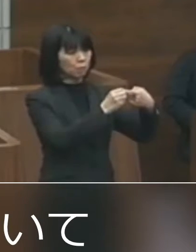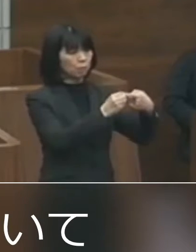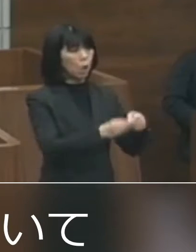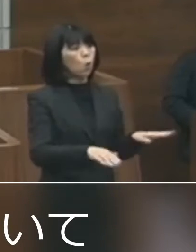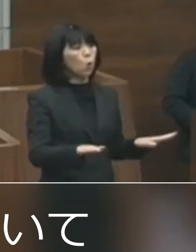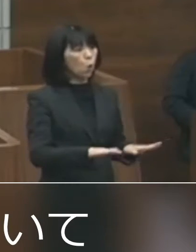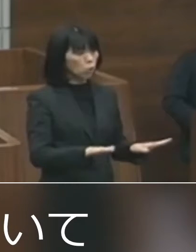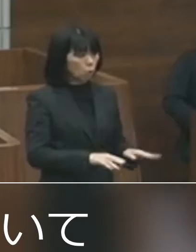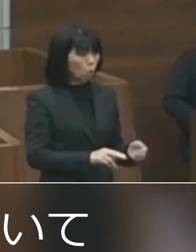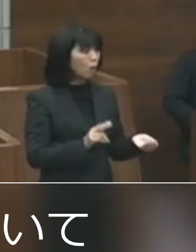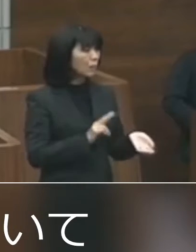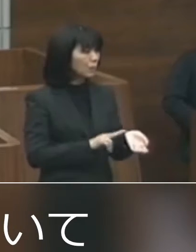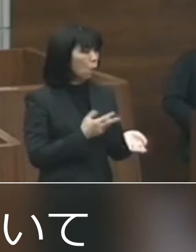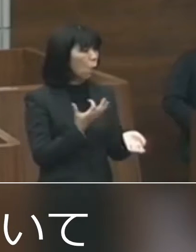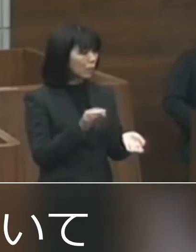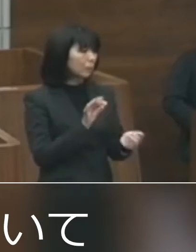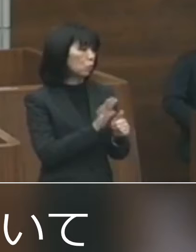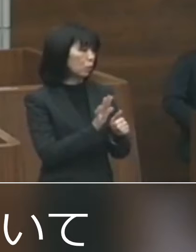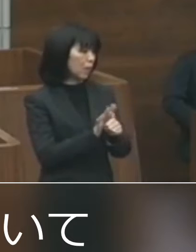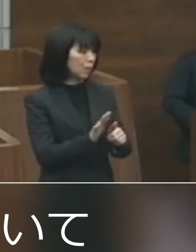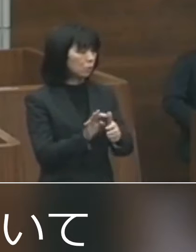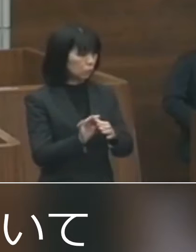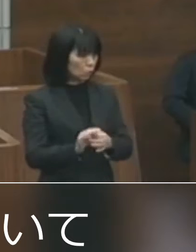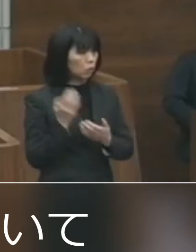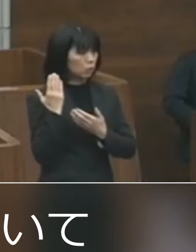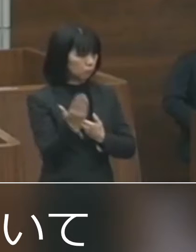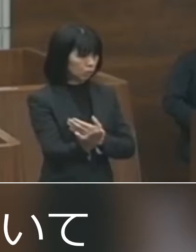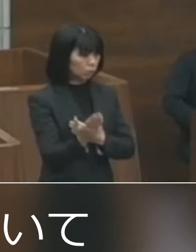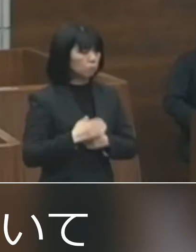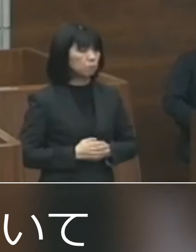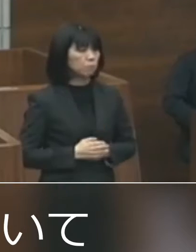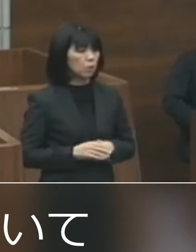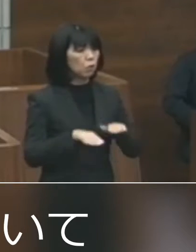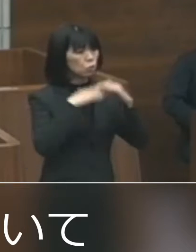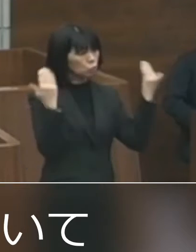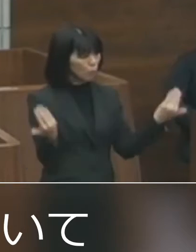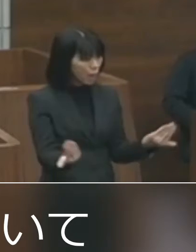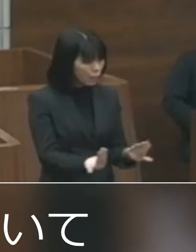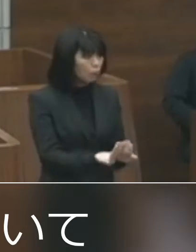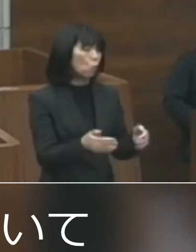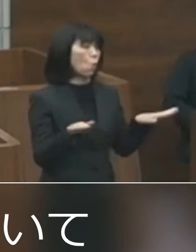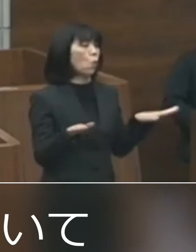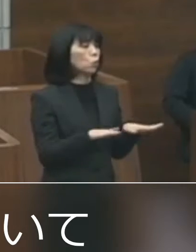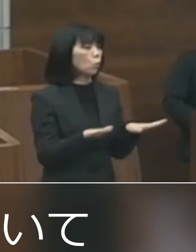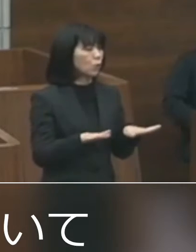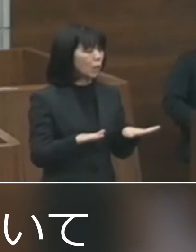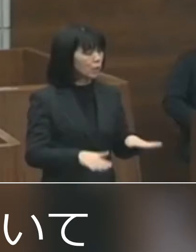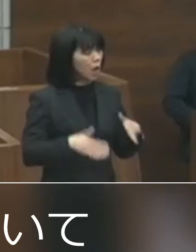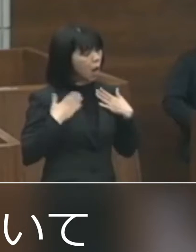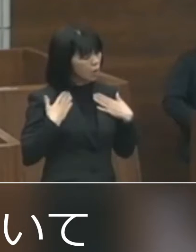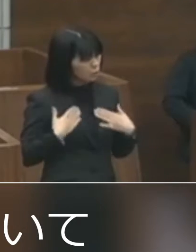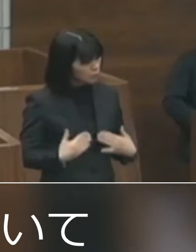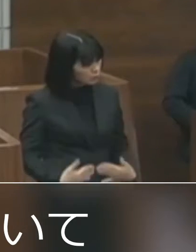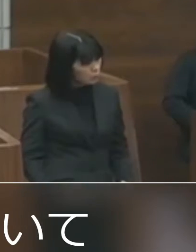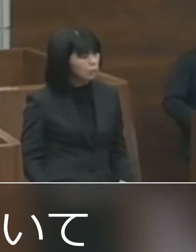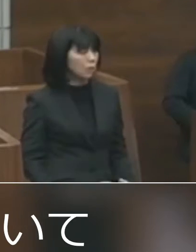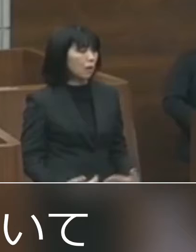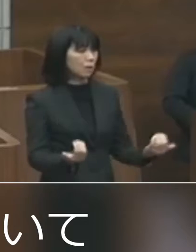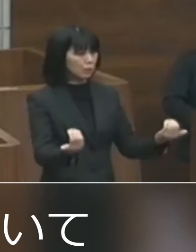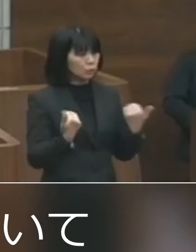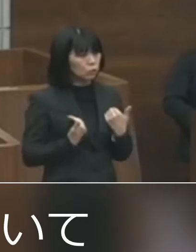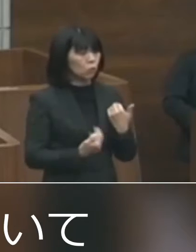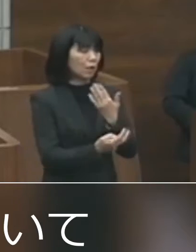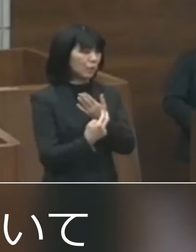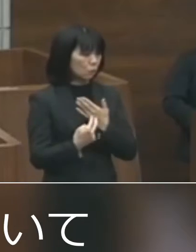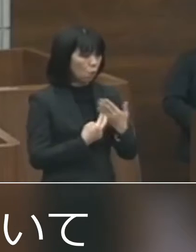子ども医療費助成についてお聞きいたします。すべての子どもたちが安心して必要な医療を